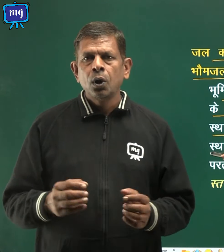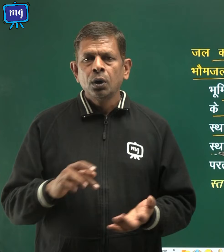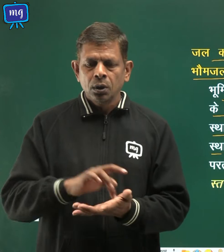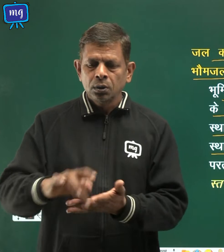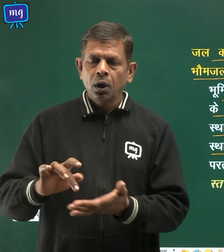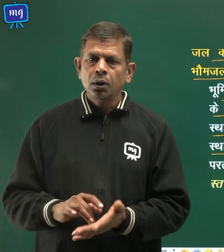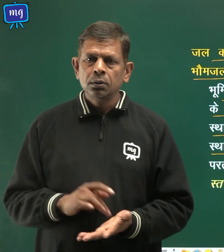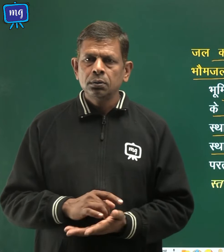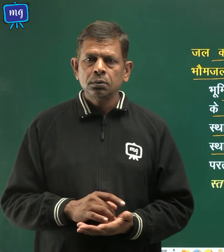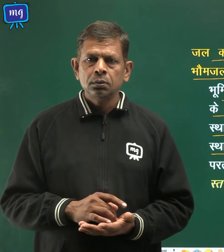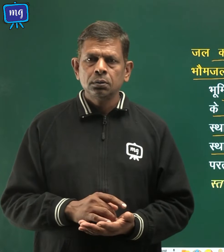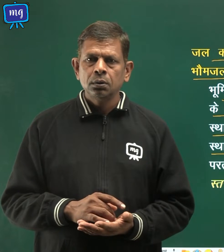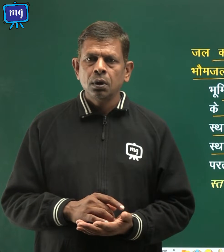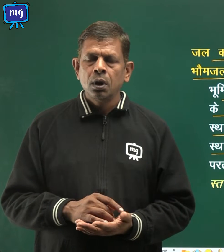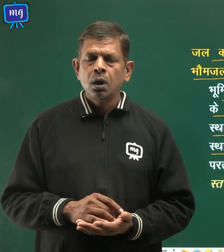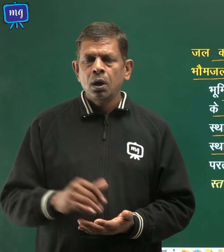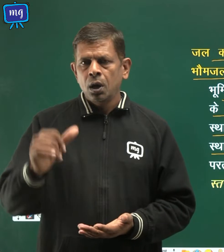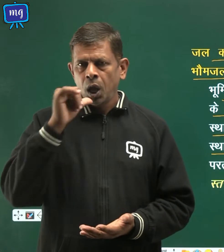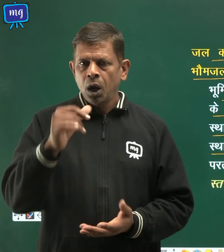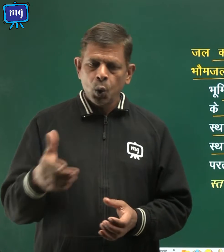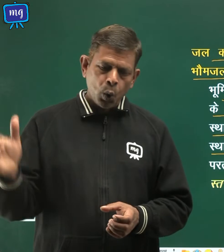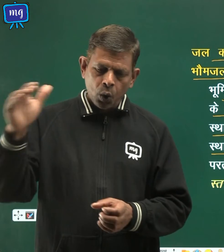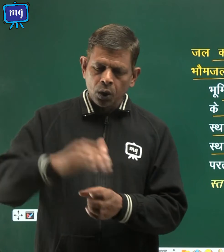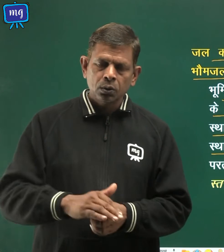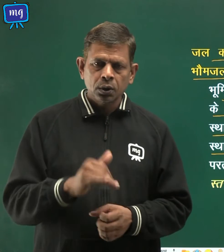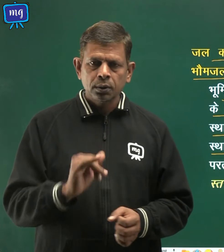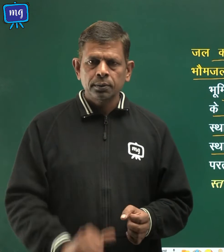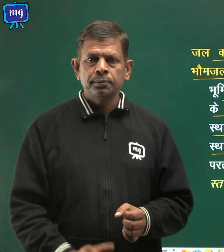स्थान जल से भरे होते हैं।